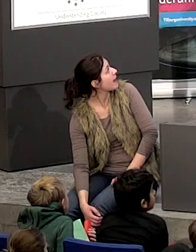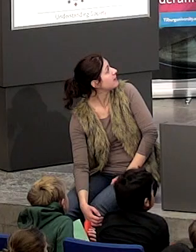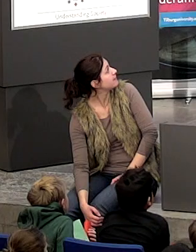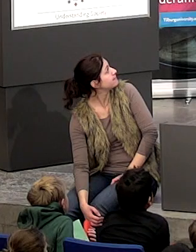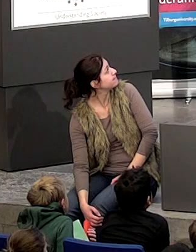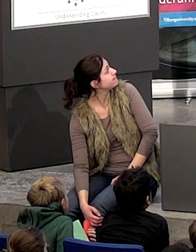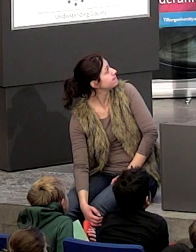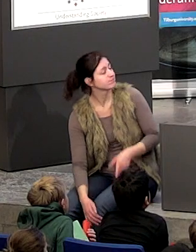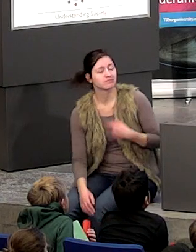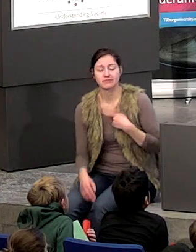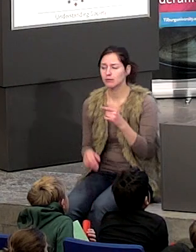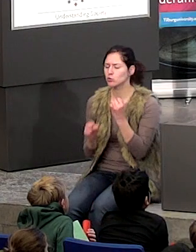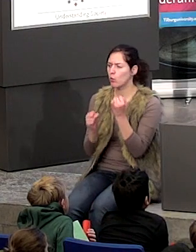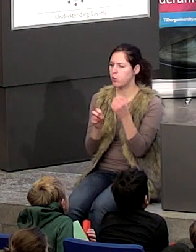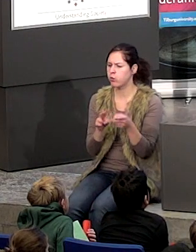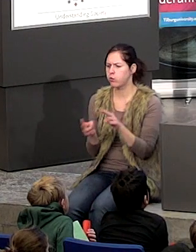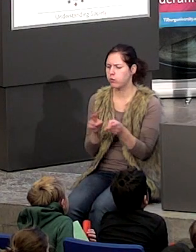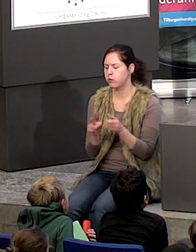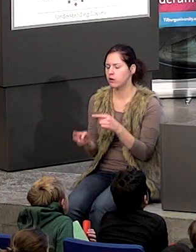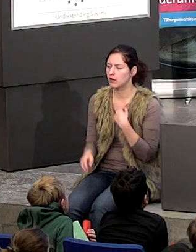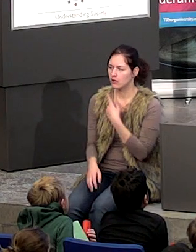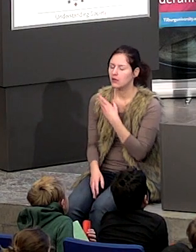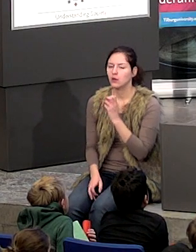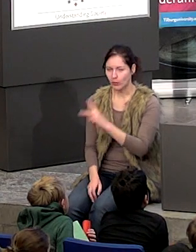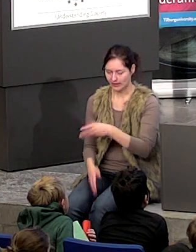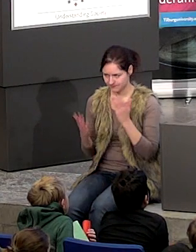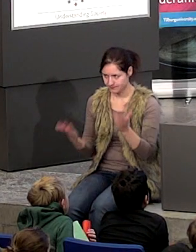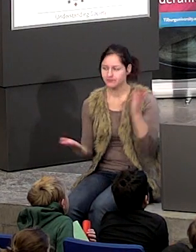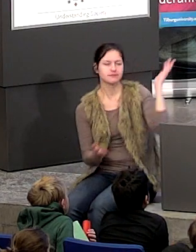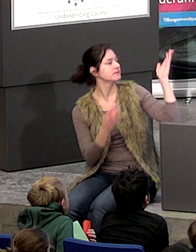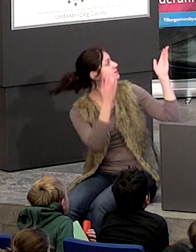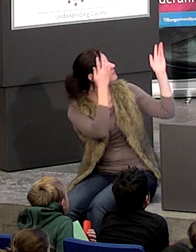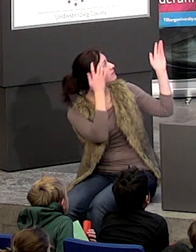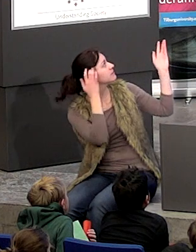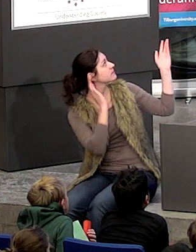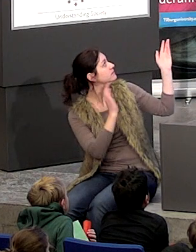verschillende software schakelen. Hier heb ik hem.